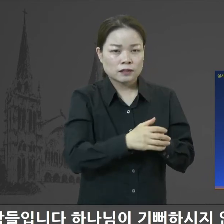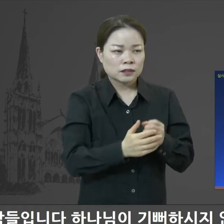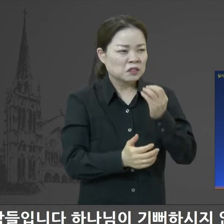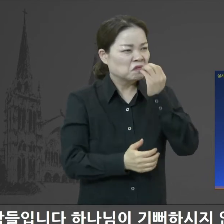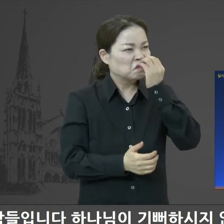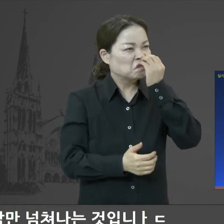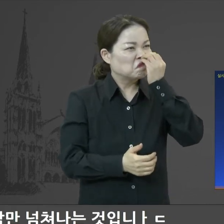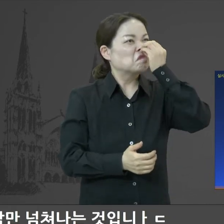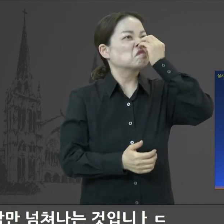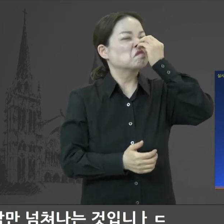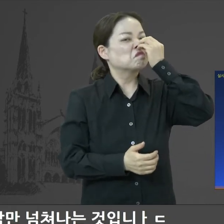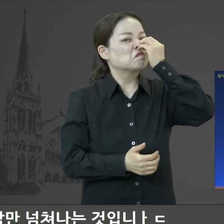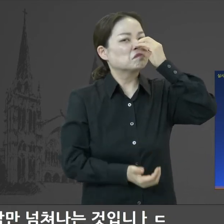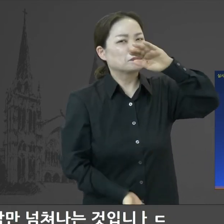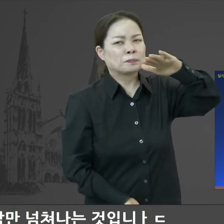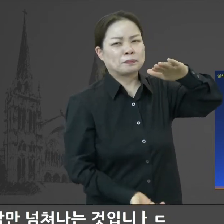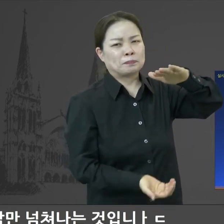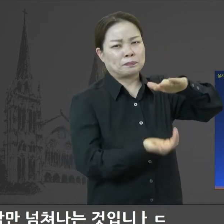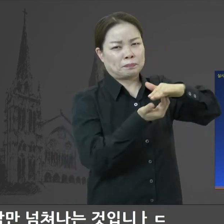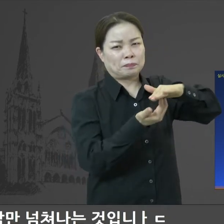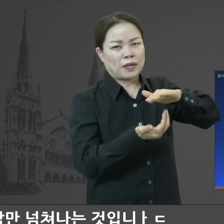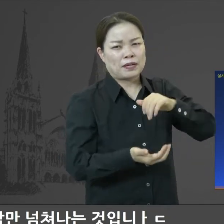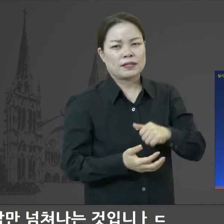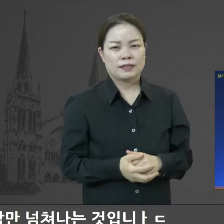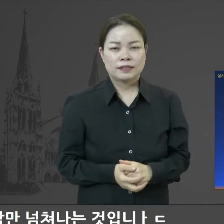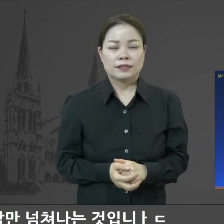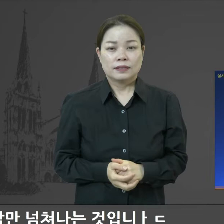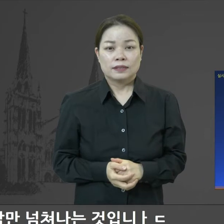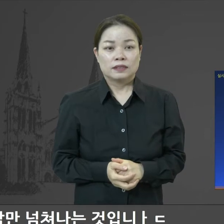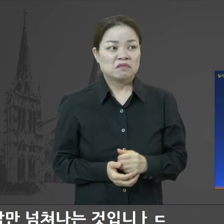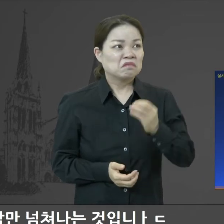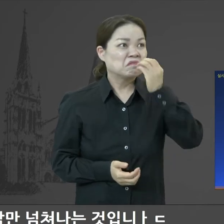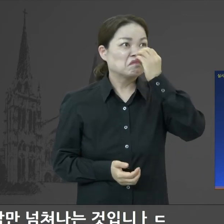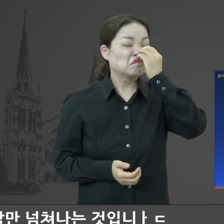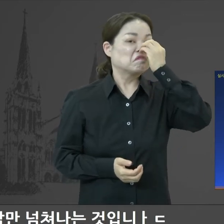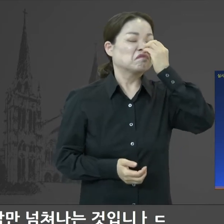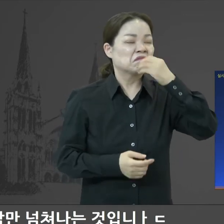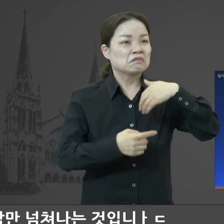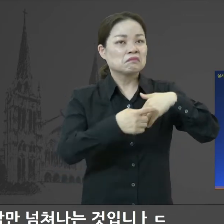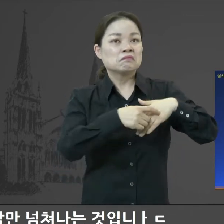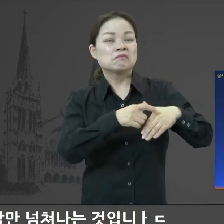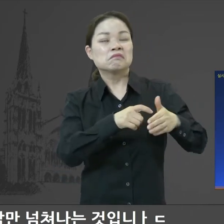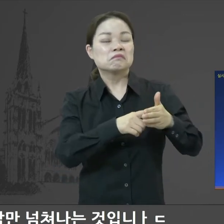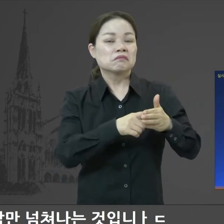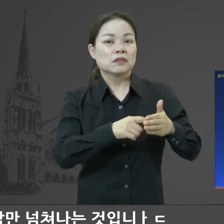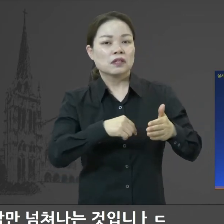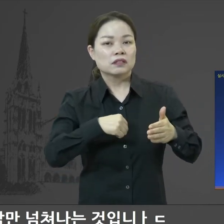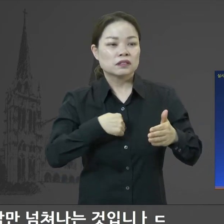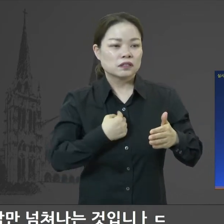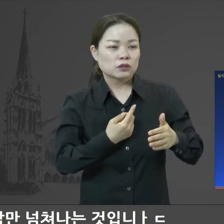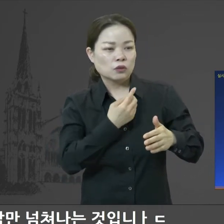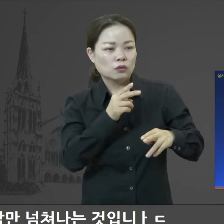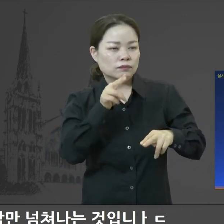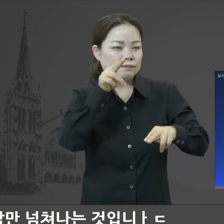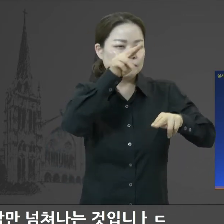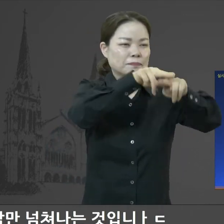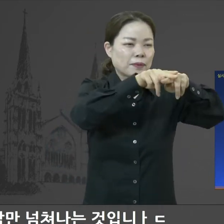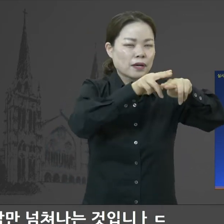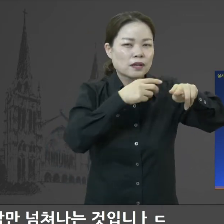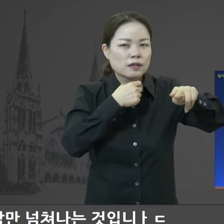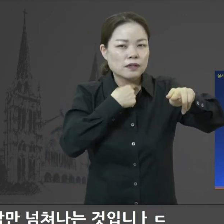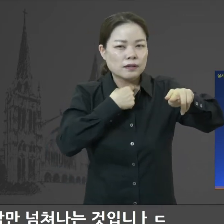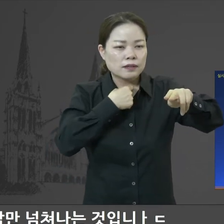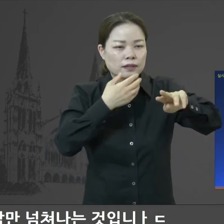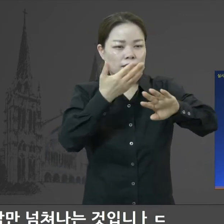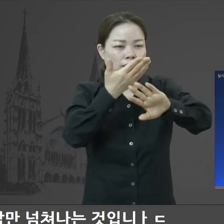오만한 지경까지 빠져버립니다. 오만한 마음으로 스스로 높은 자리를 차지하고 다른